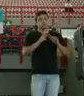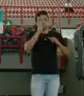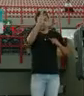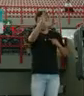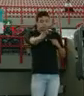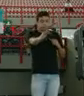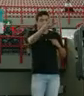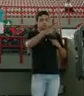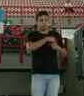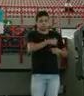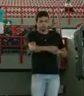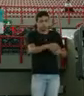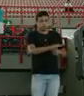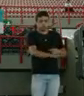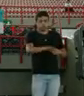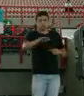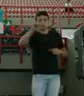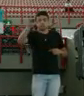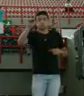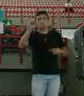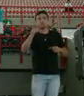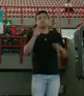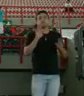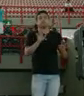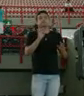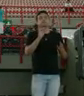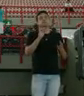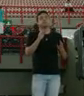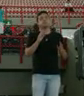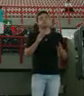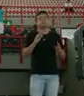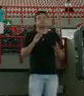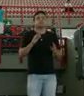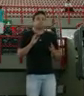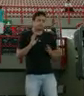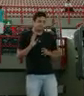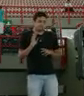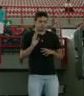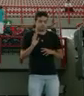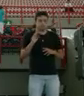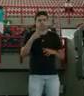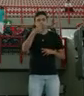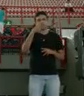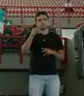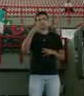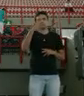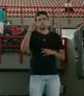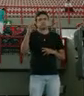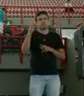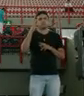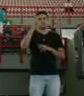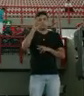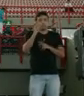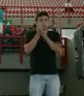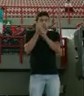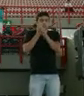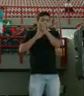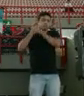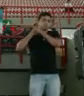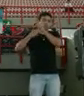ao cuidado com os filhotes. Olha que interessante. Há 30, 40, 50